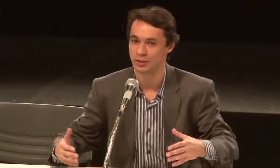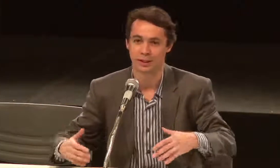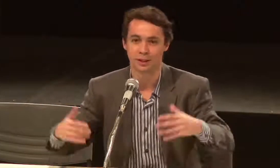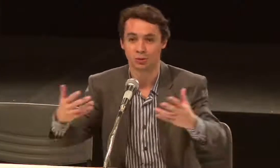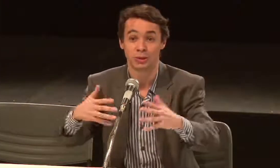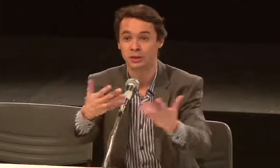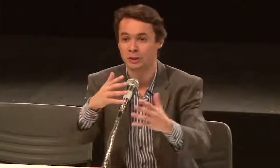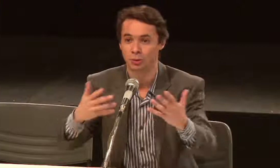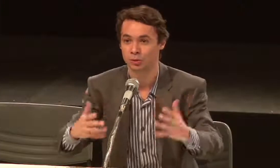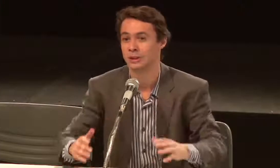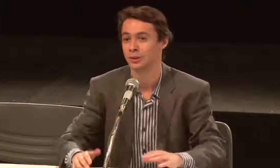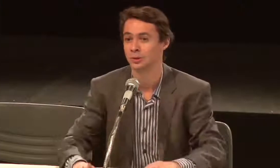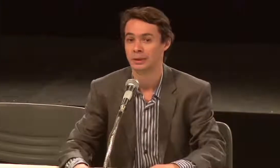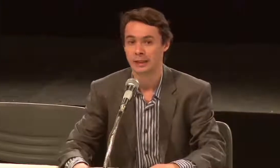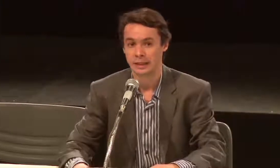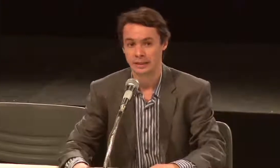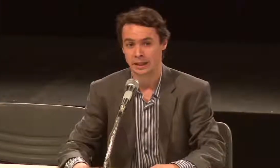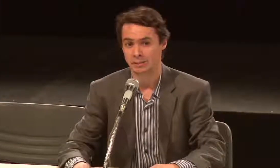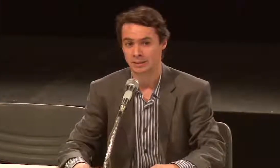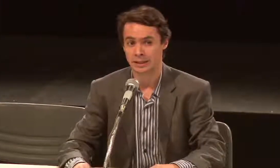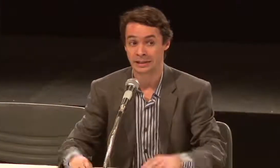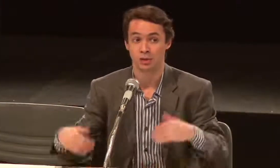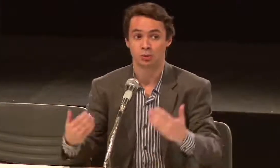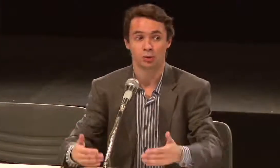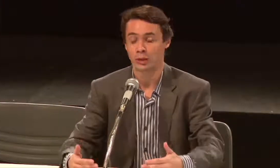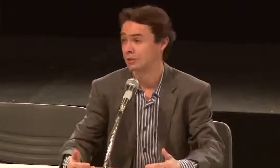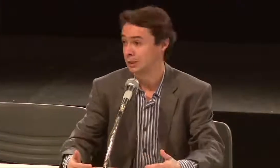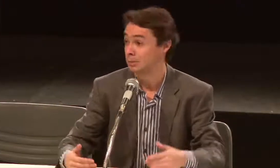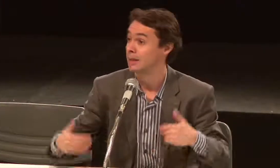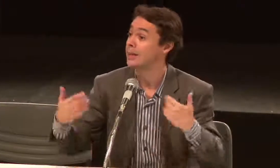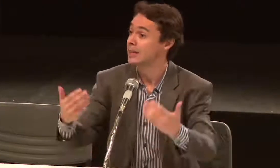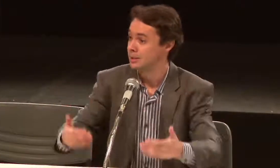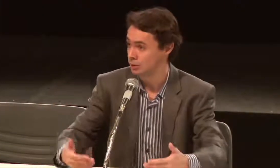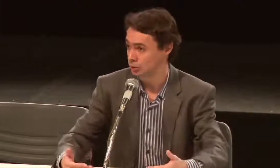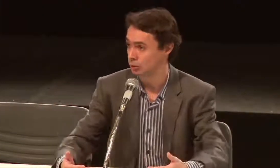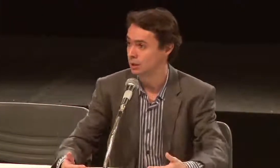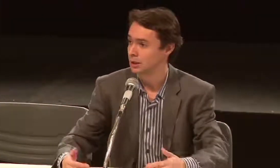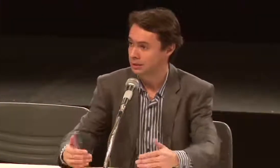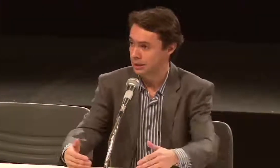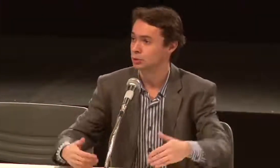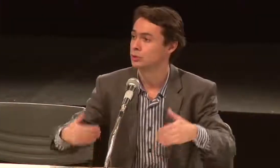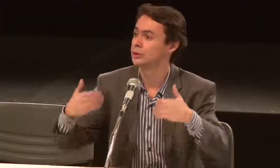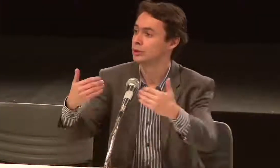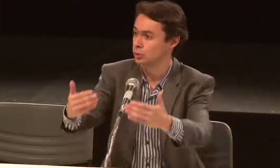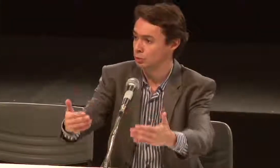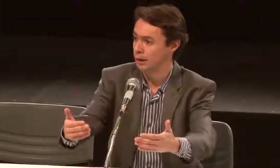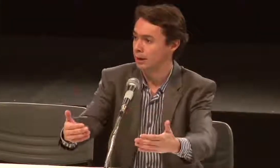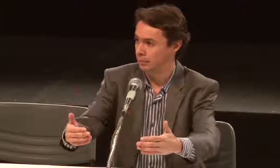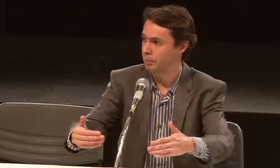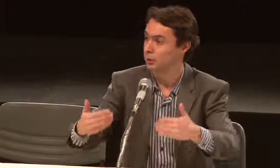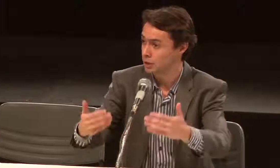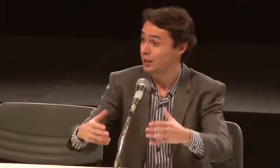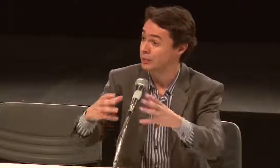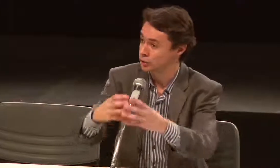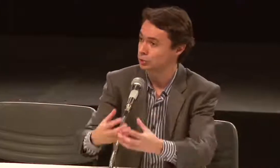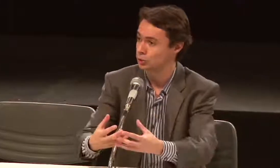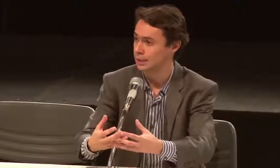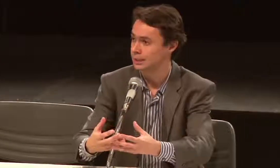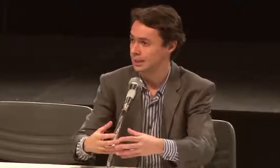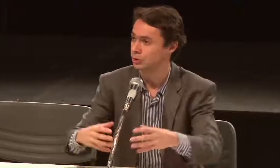se identificando, se intercruzando, e a capacidade institucional de saber ler isso e traduzir isso numa